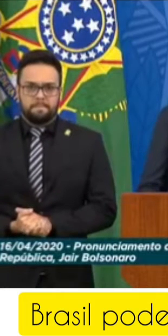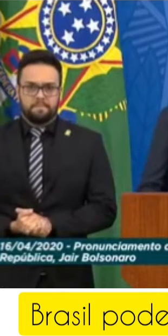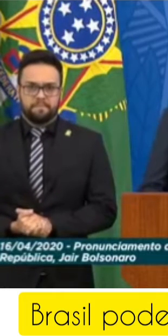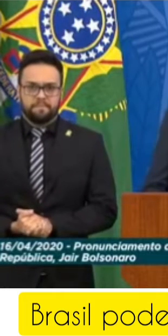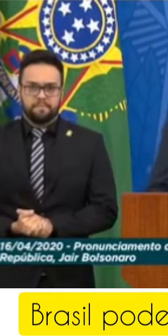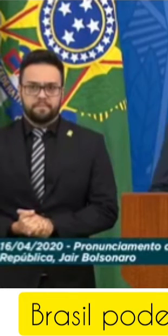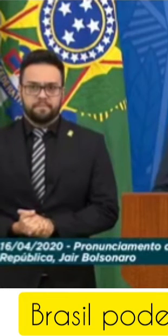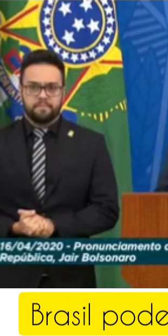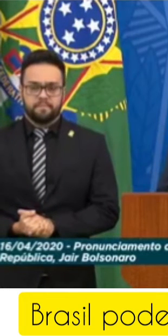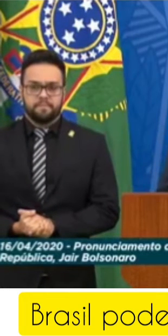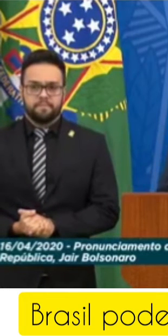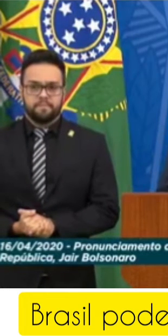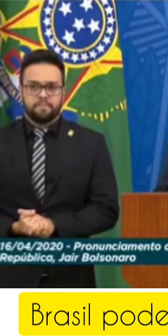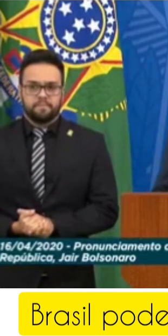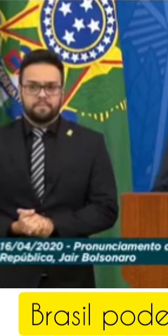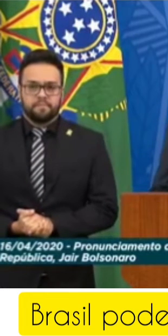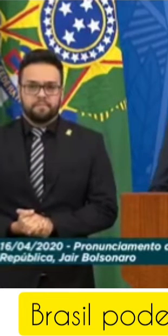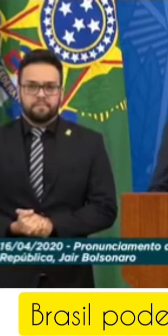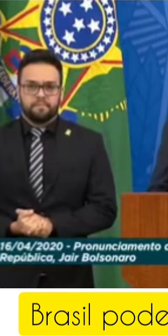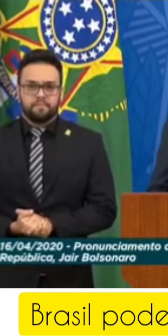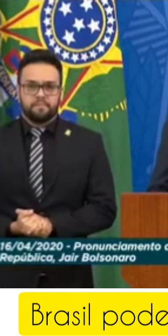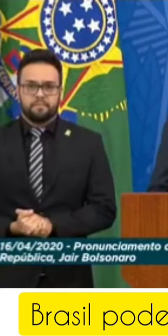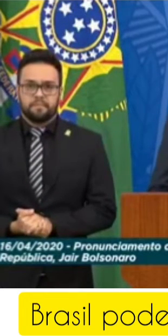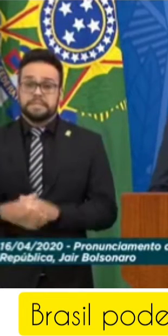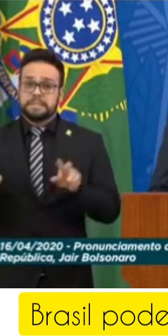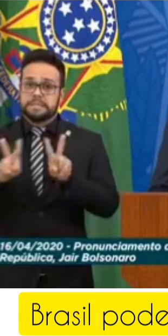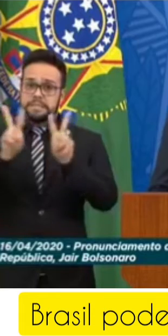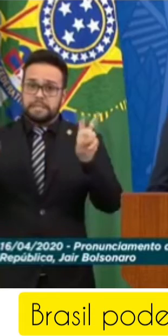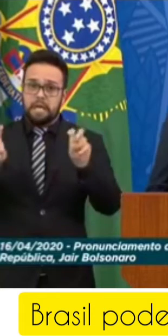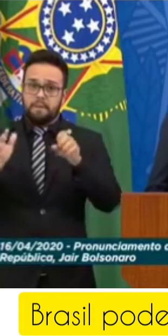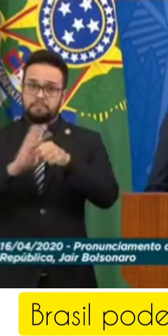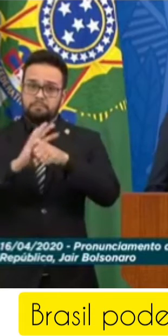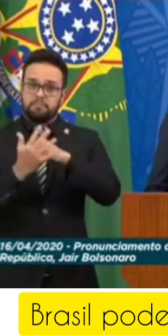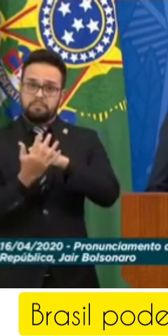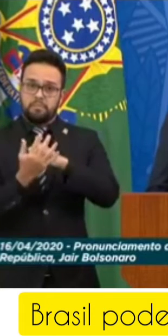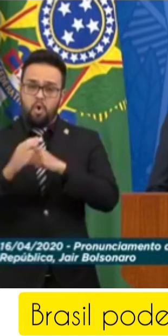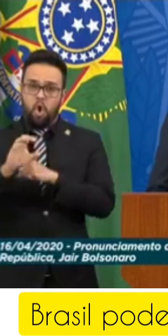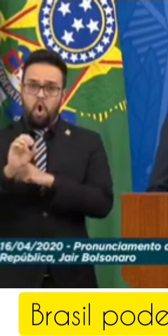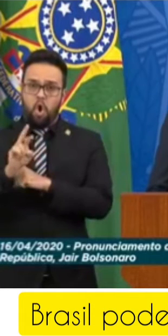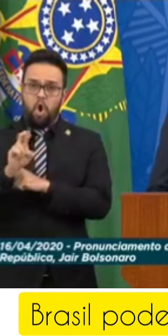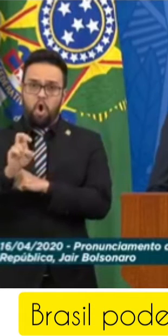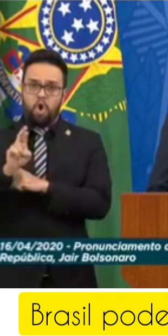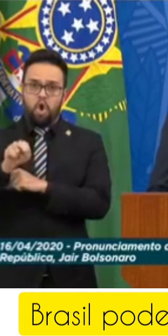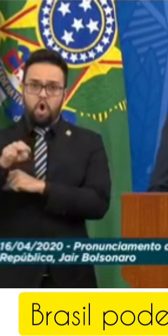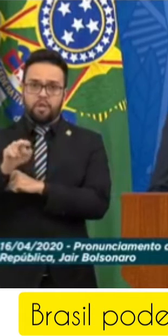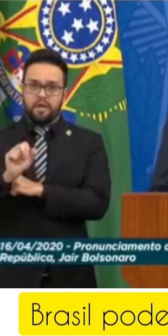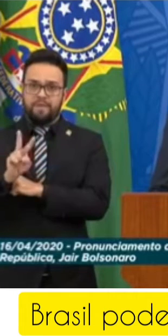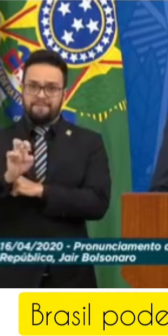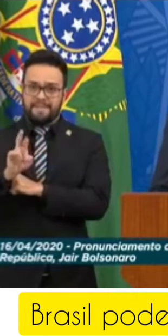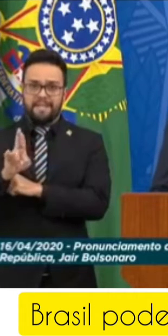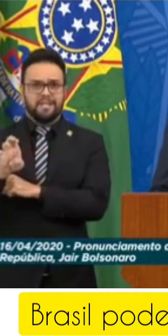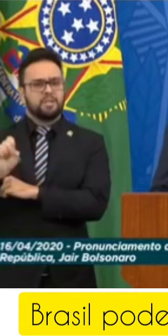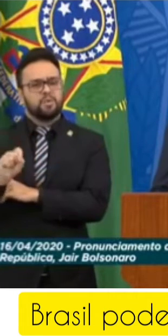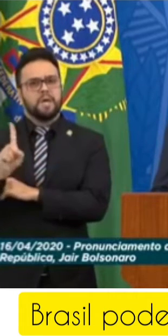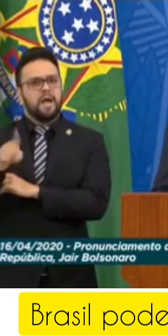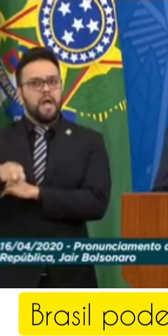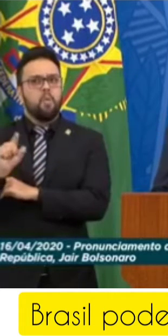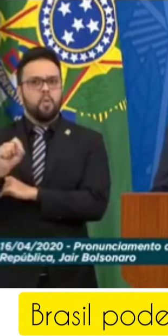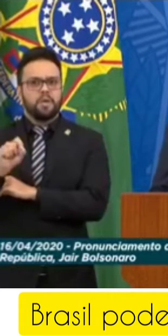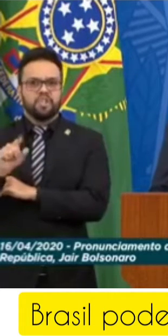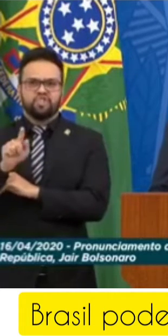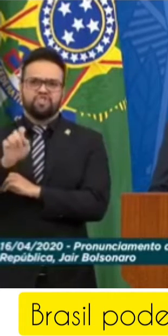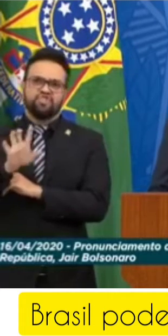A questão do coronavírus se abate sobre todo o mundo